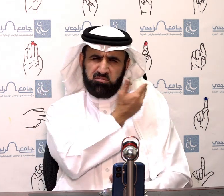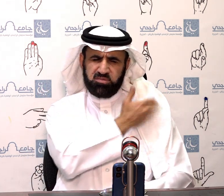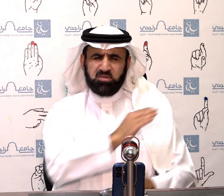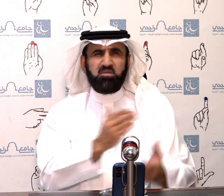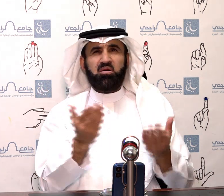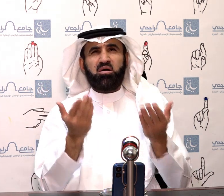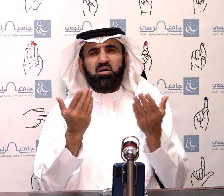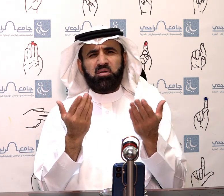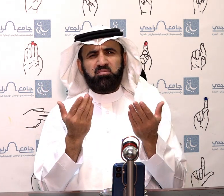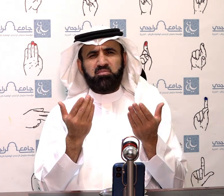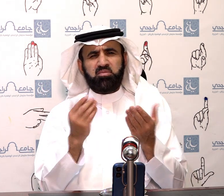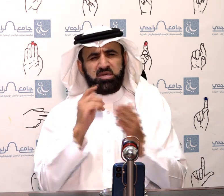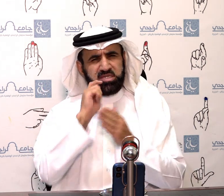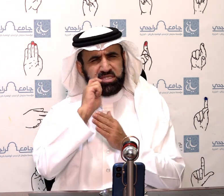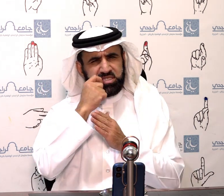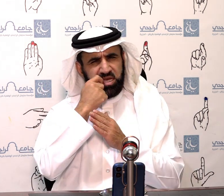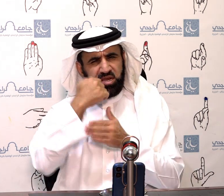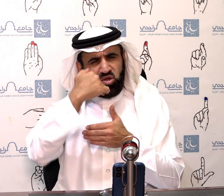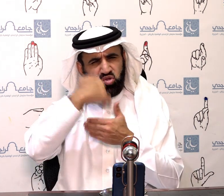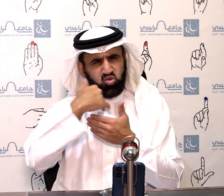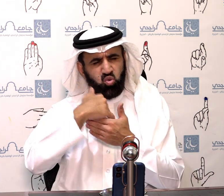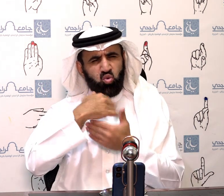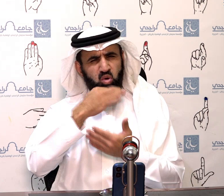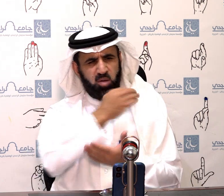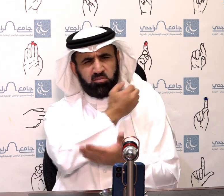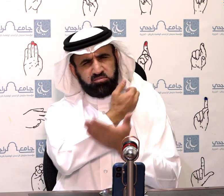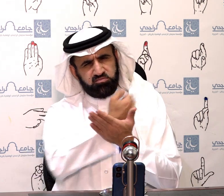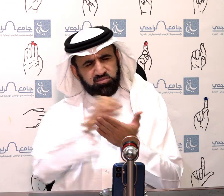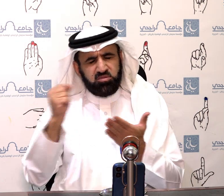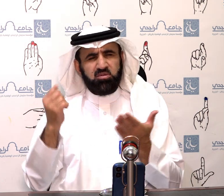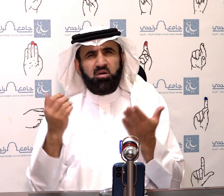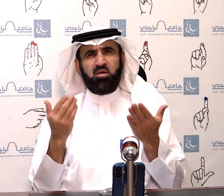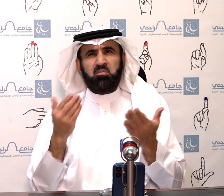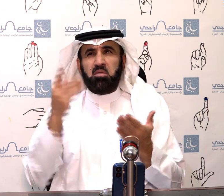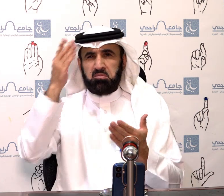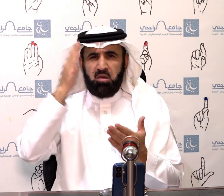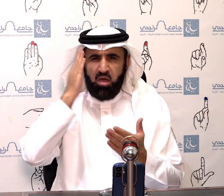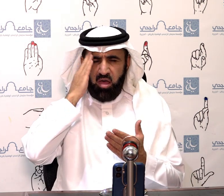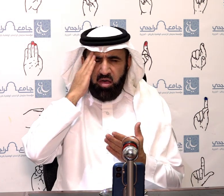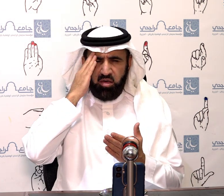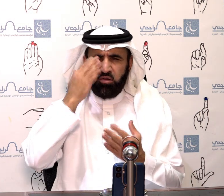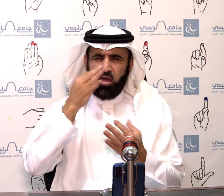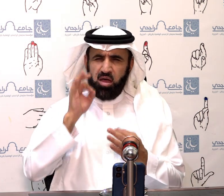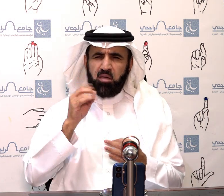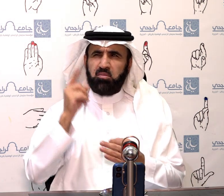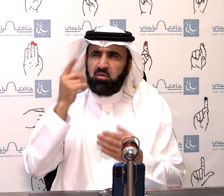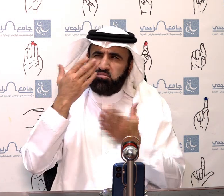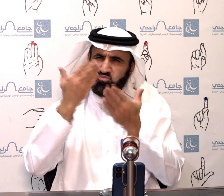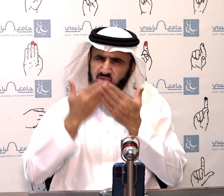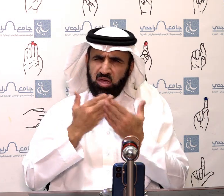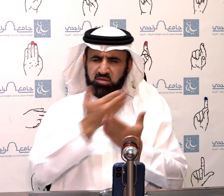وما أسررنا وما أعلنا، وما أنت أعلم به منا. اللهم